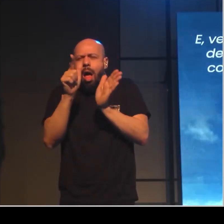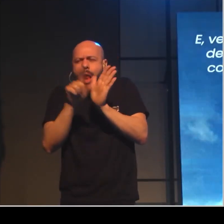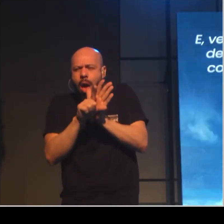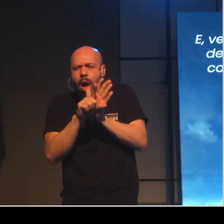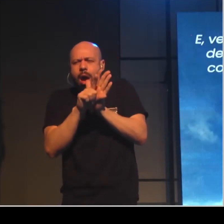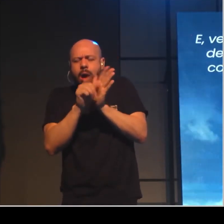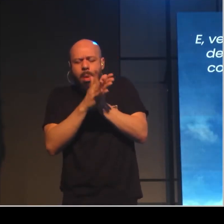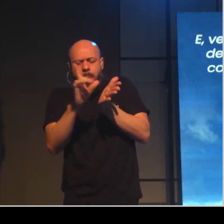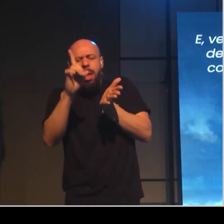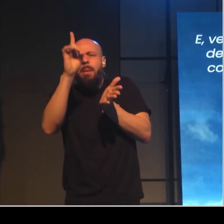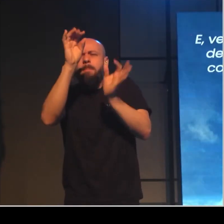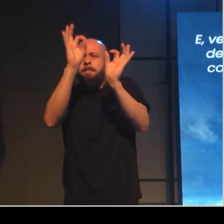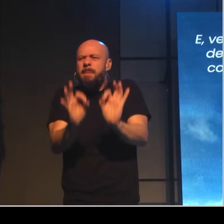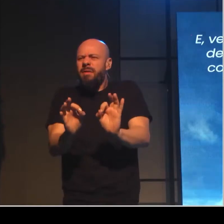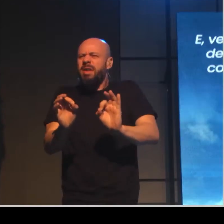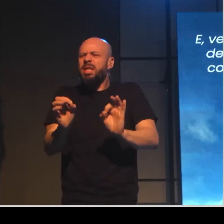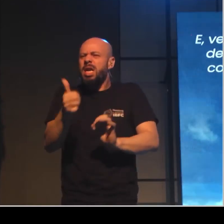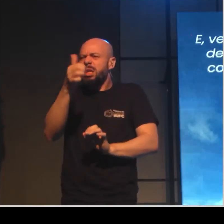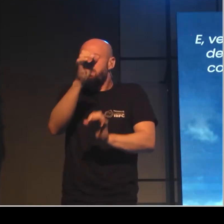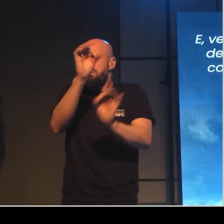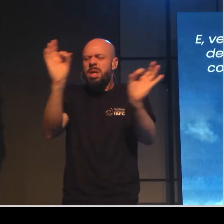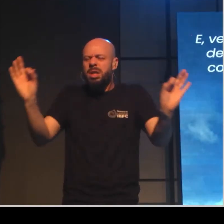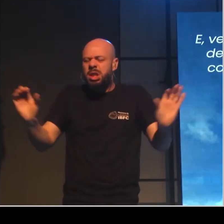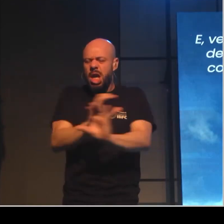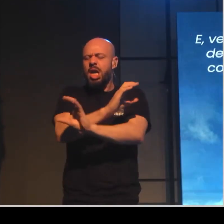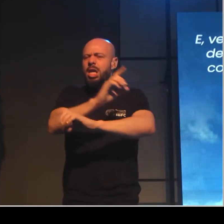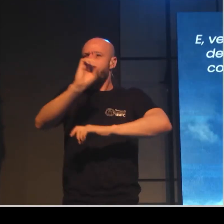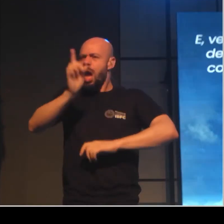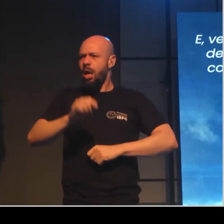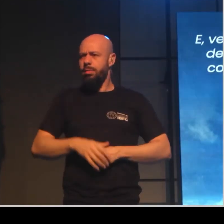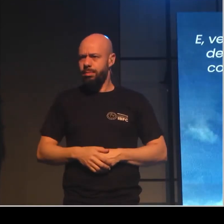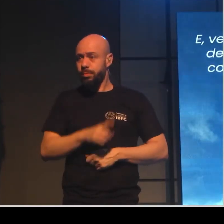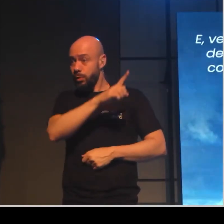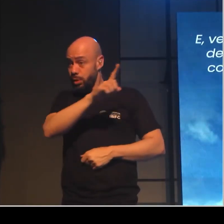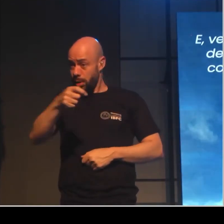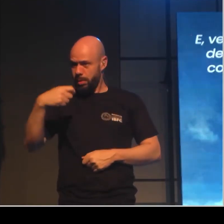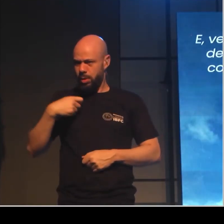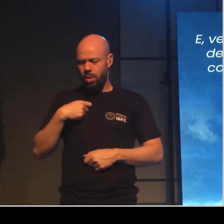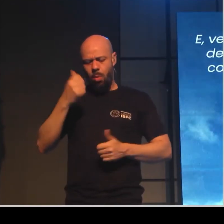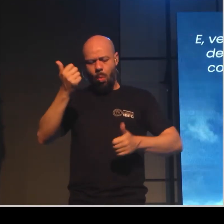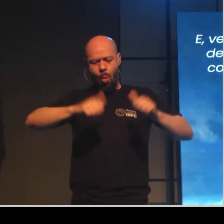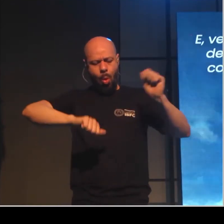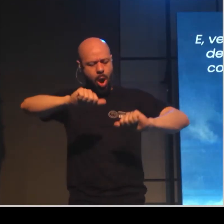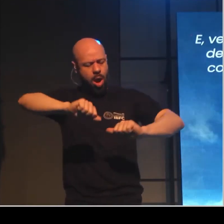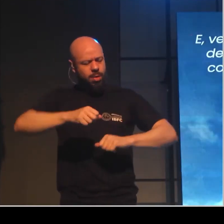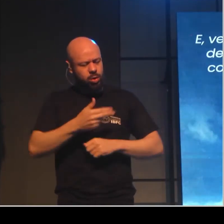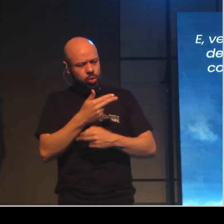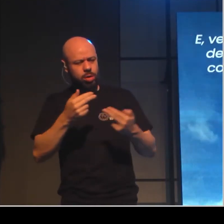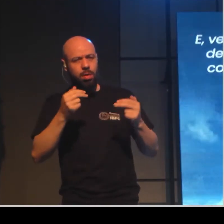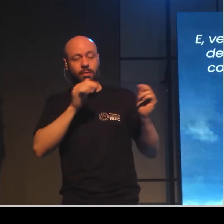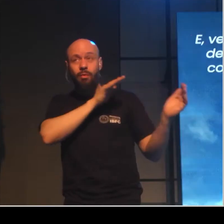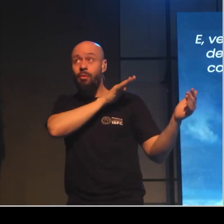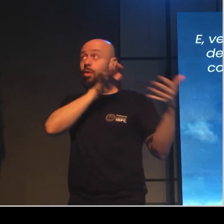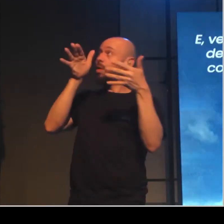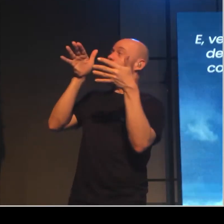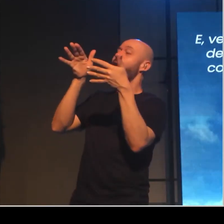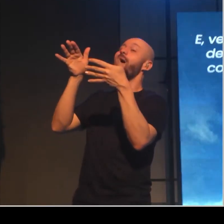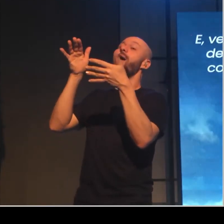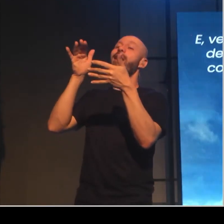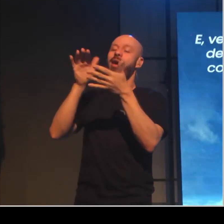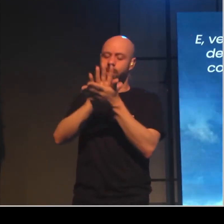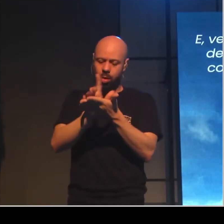pessoas. Se alguém examina bem, se você se volta a essa lei e